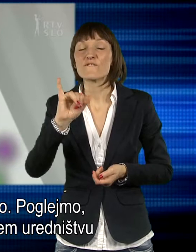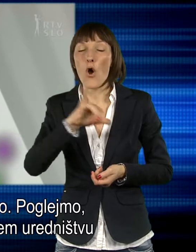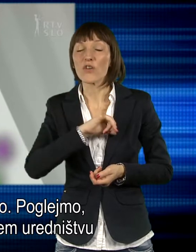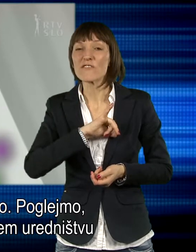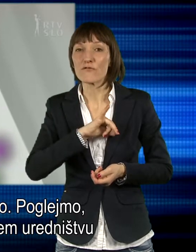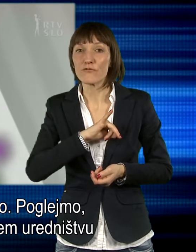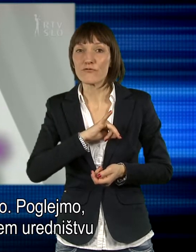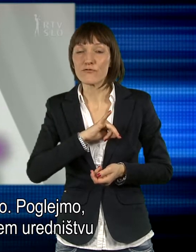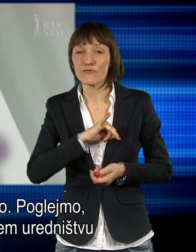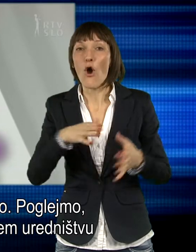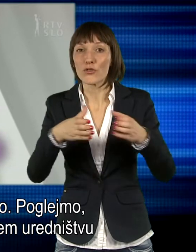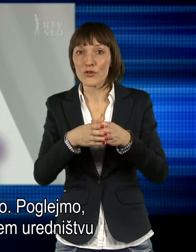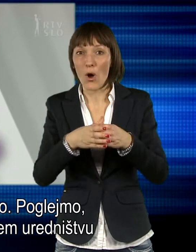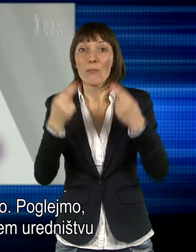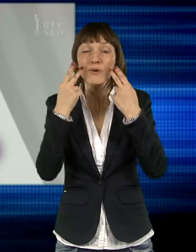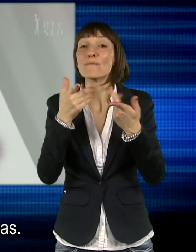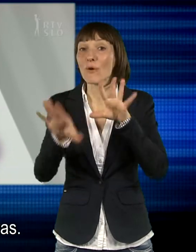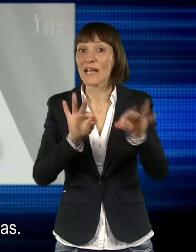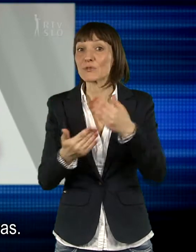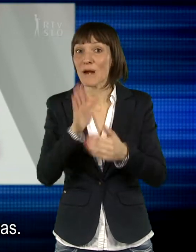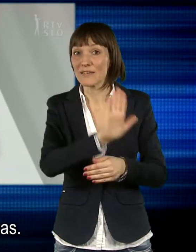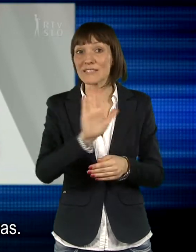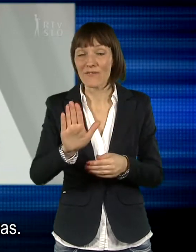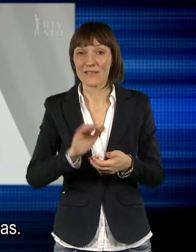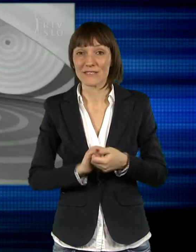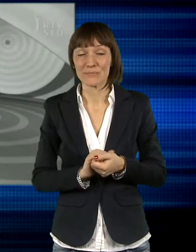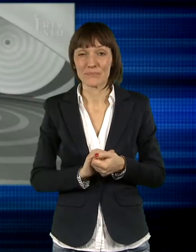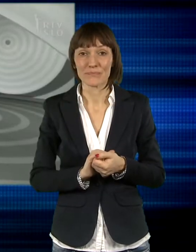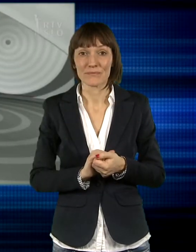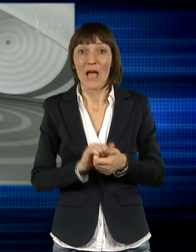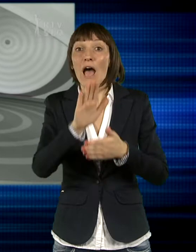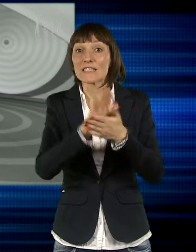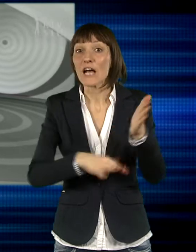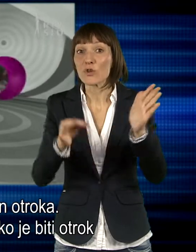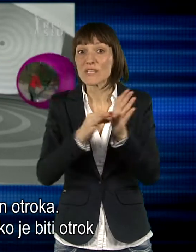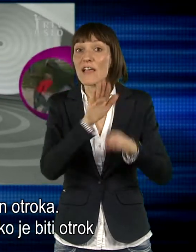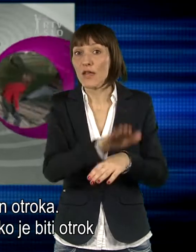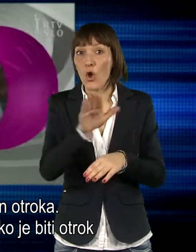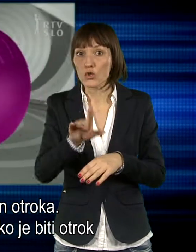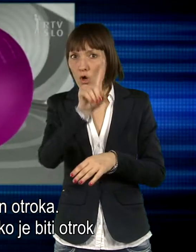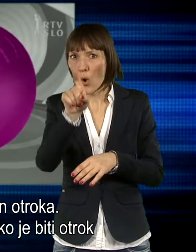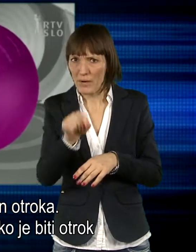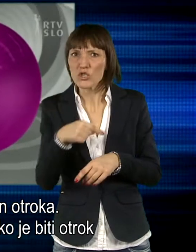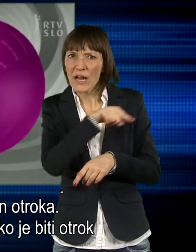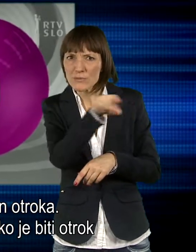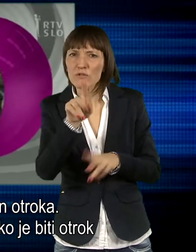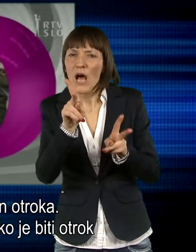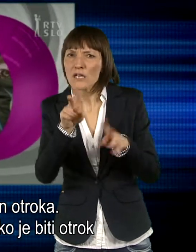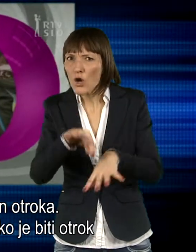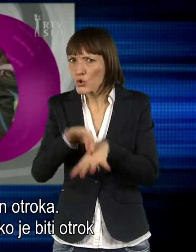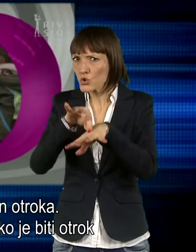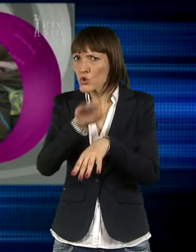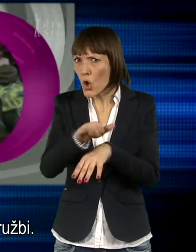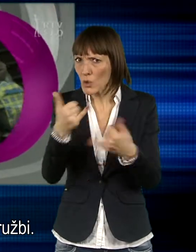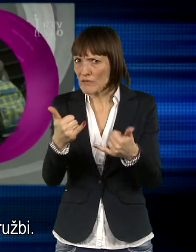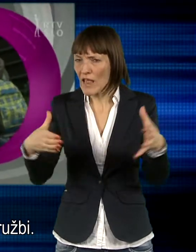Infodromovci zdravo, poglejmo, kaj smo danes v našem uredništvu izbrali za vas. Začel se je teden otroka, vprašali smo vas, kako je